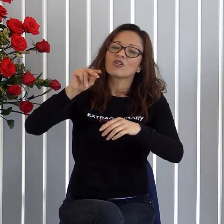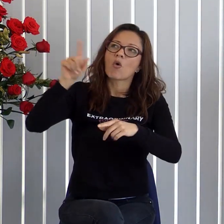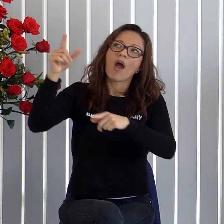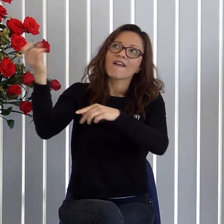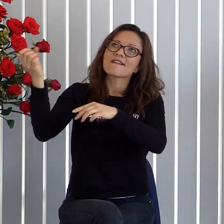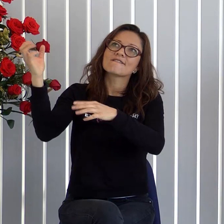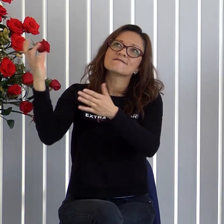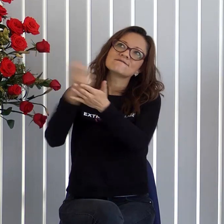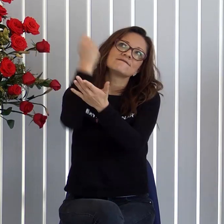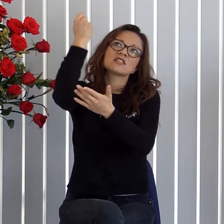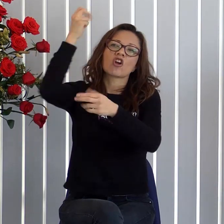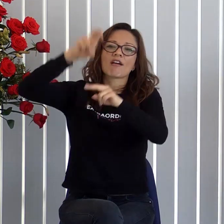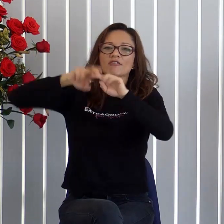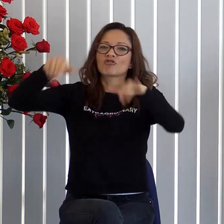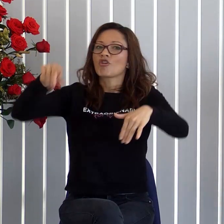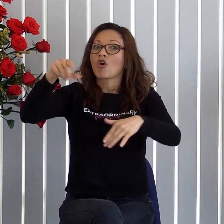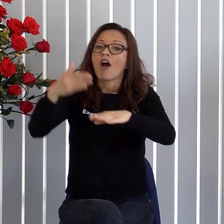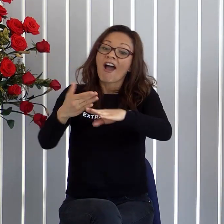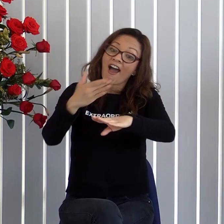venció,